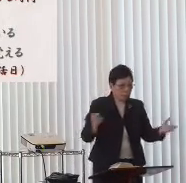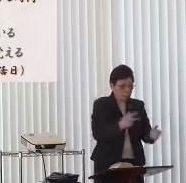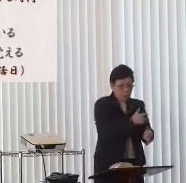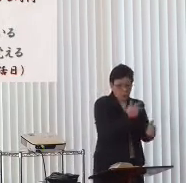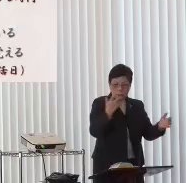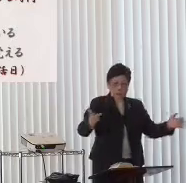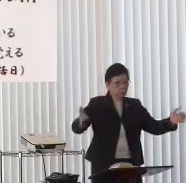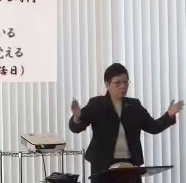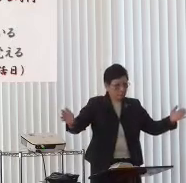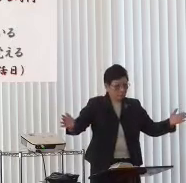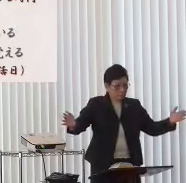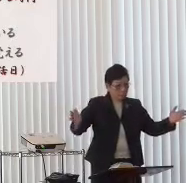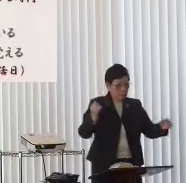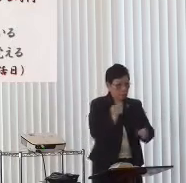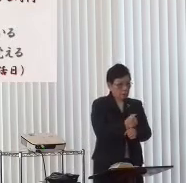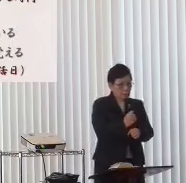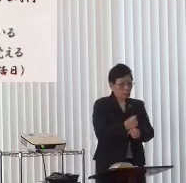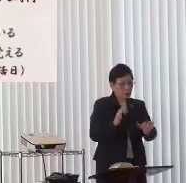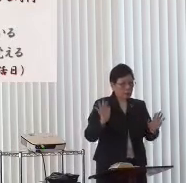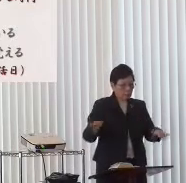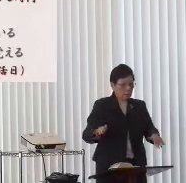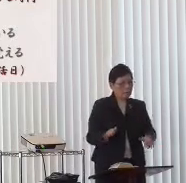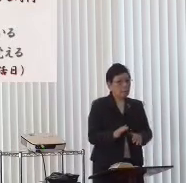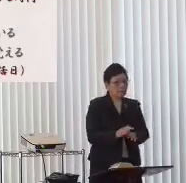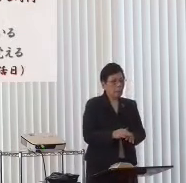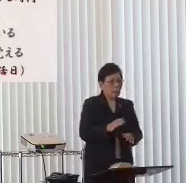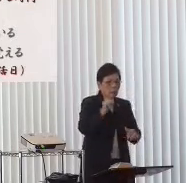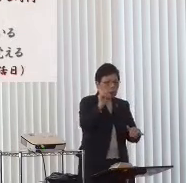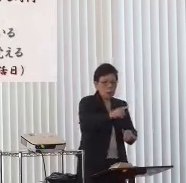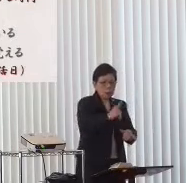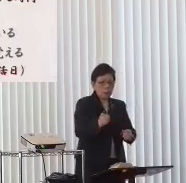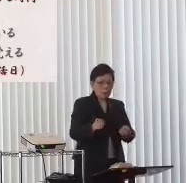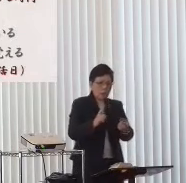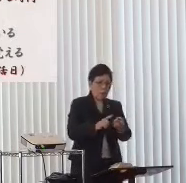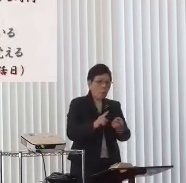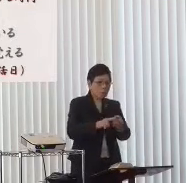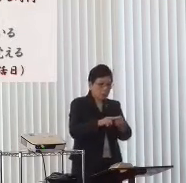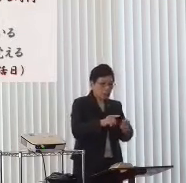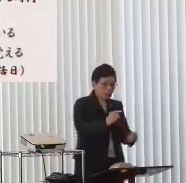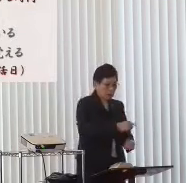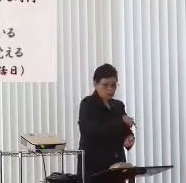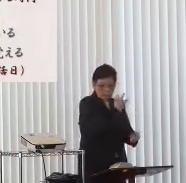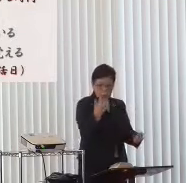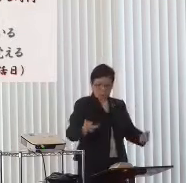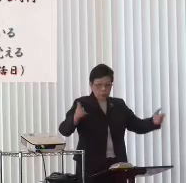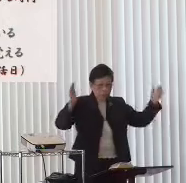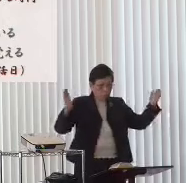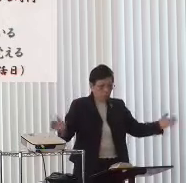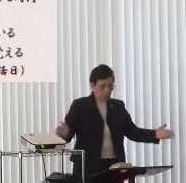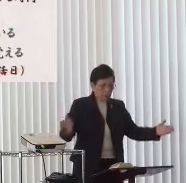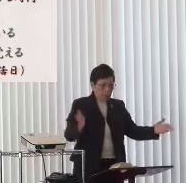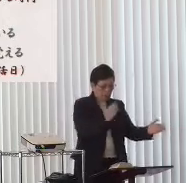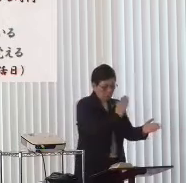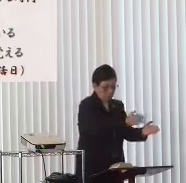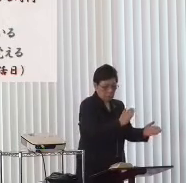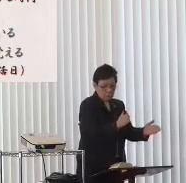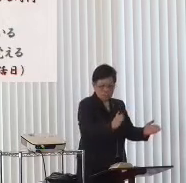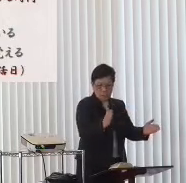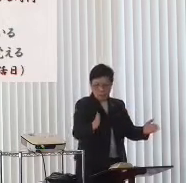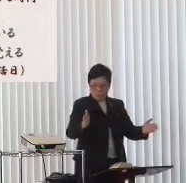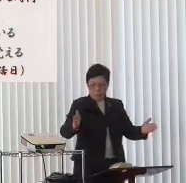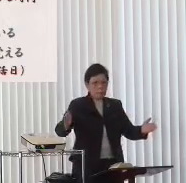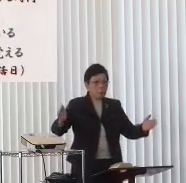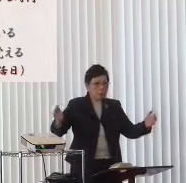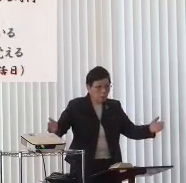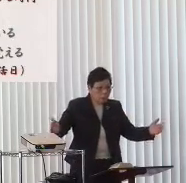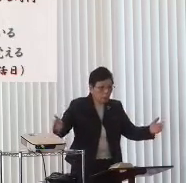お休みになったんですね。わざわざ私たちのためにこの休みをお作りくださった。私たちが労働